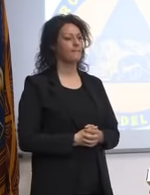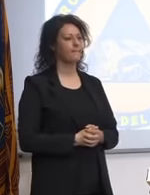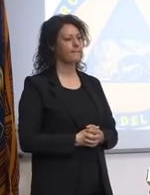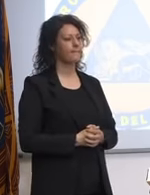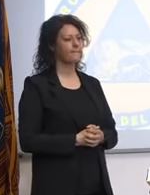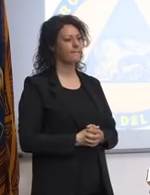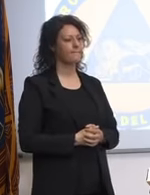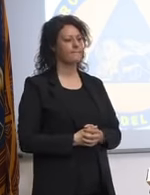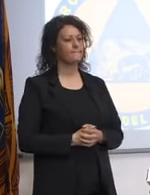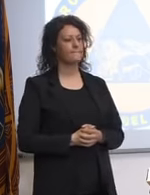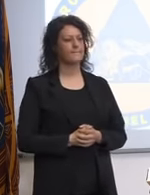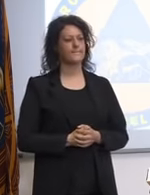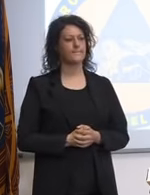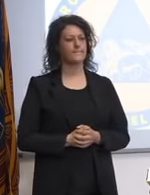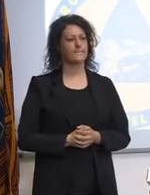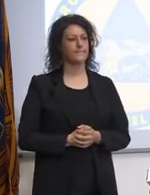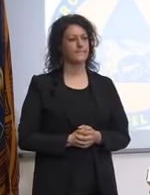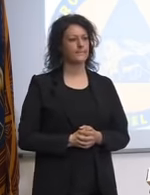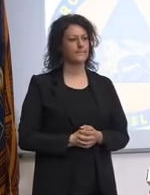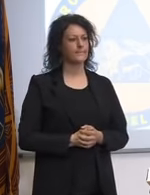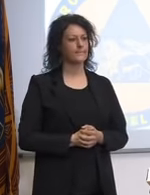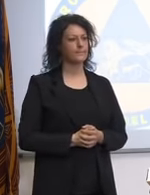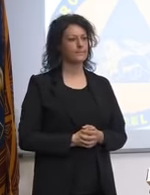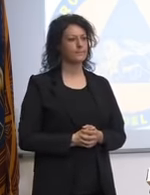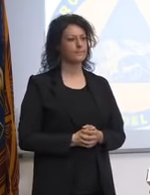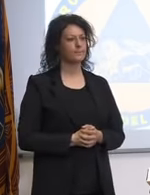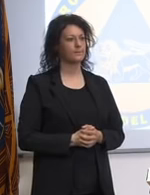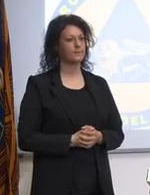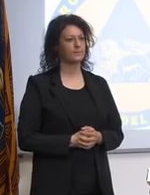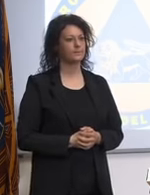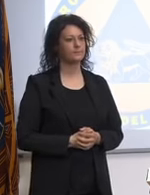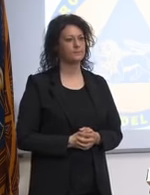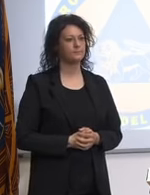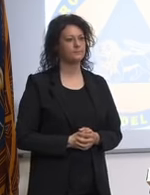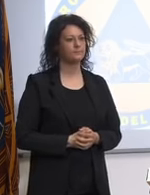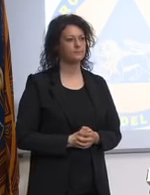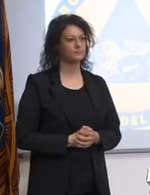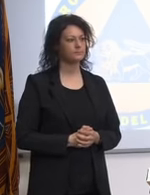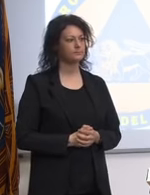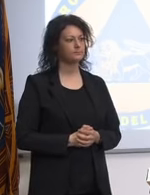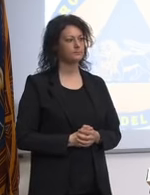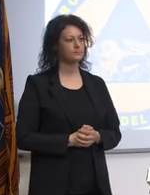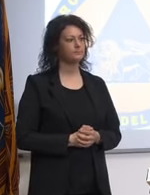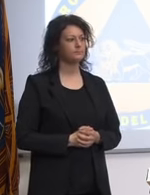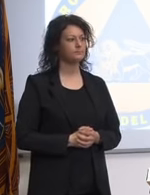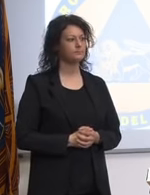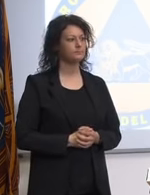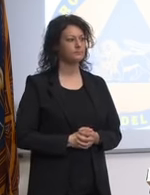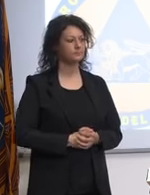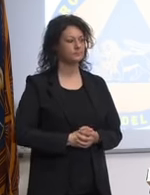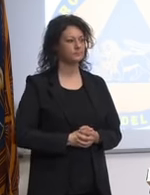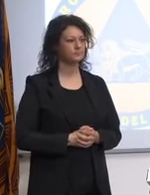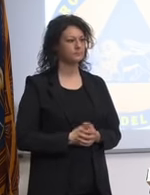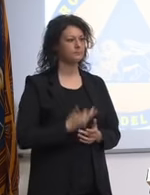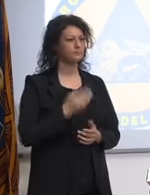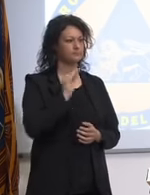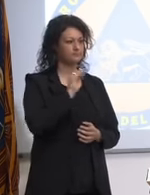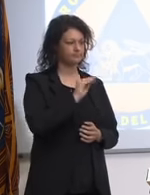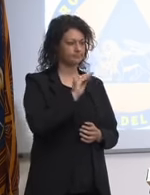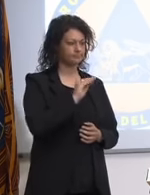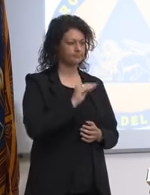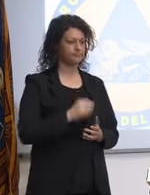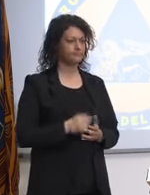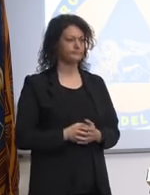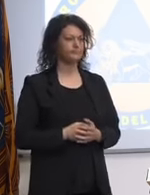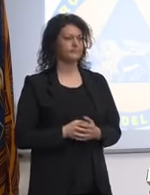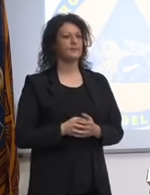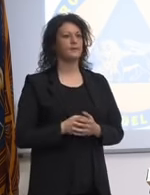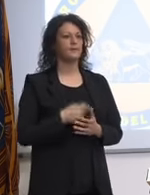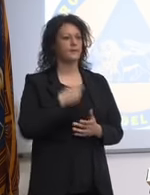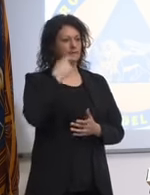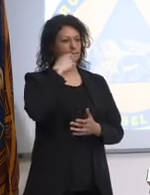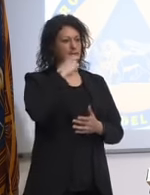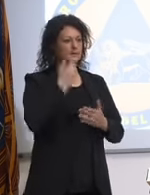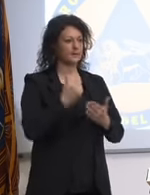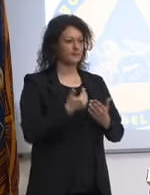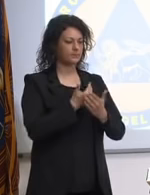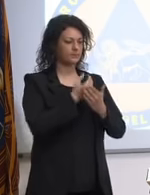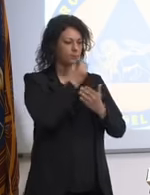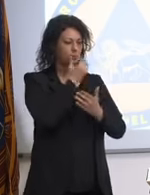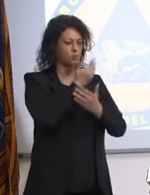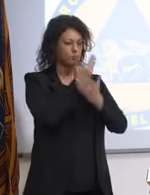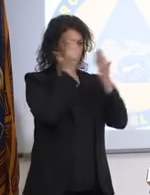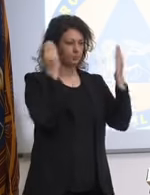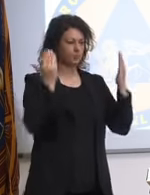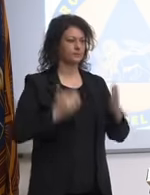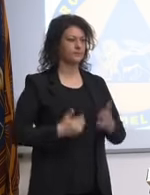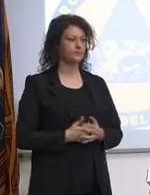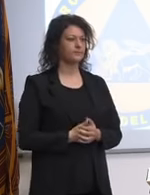giro farà uno strano percorso, visto le mani alzarsi in tempi diversi. Sì, Presidente, buongiorno. Ciao. Per